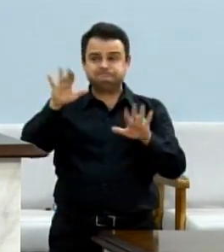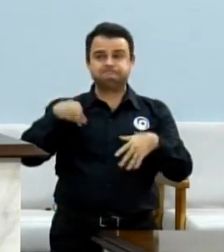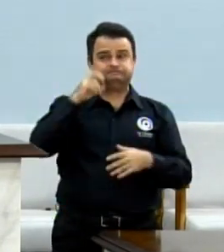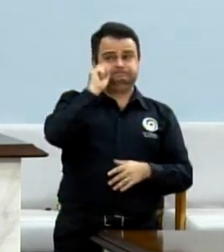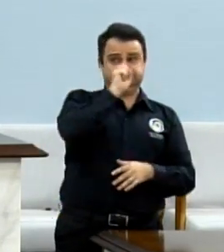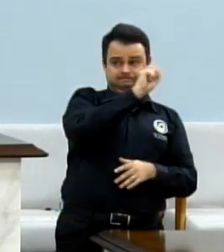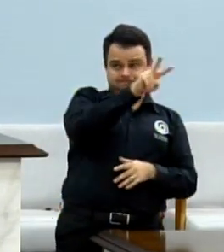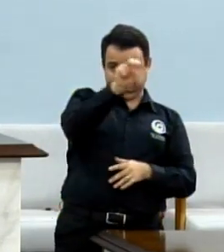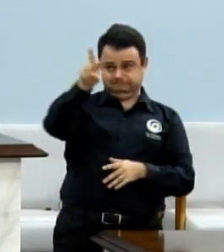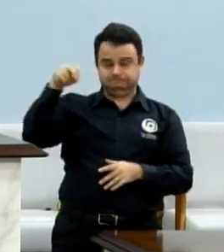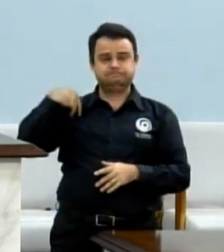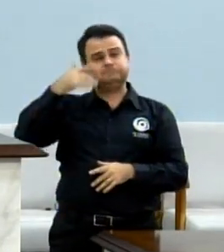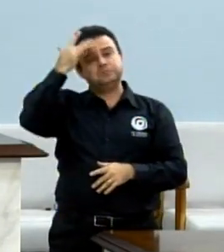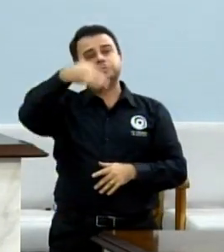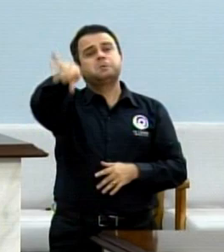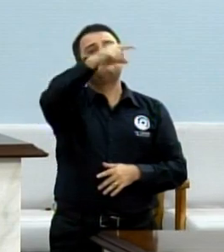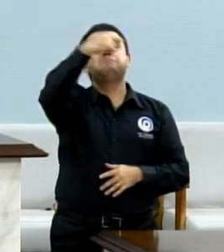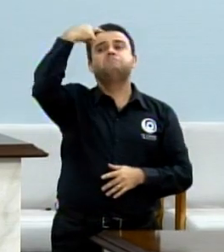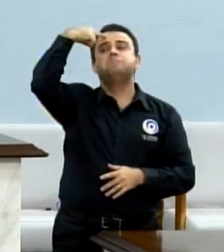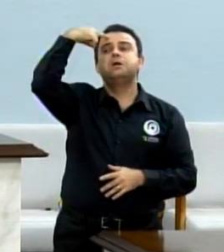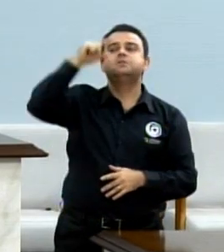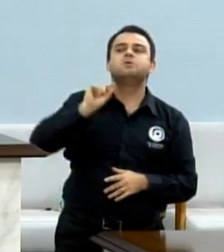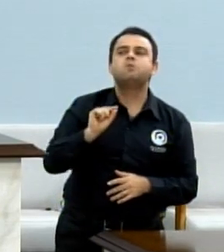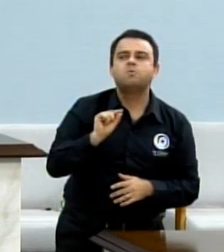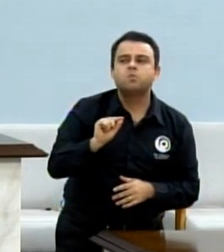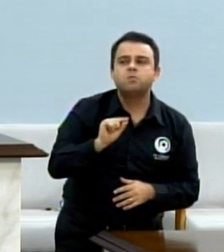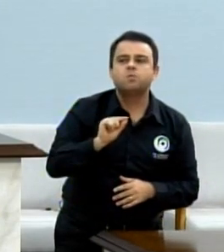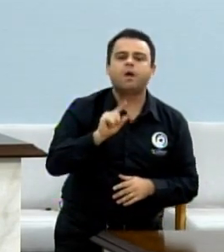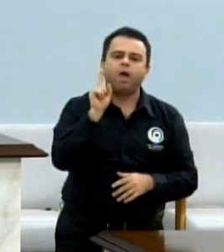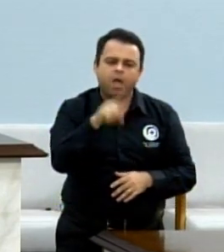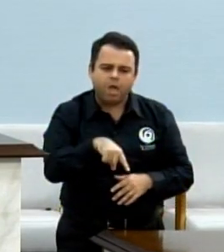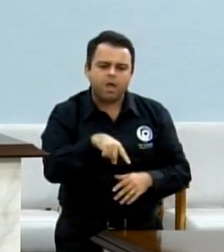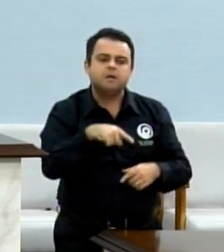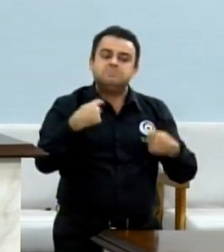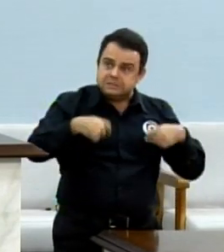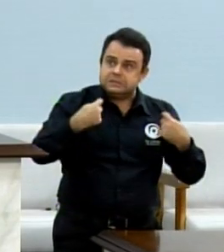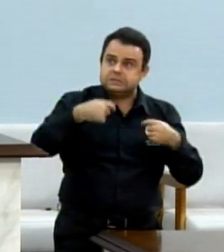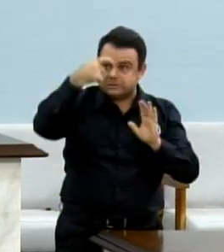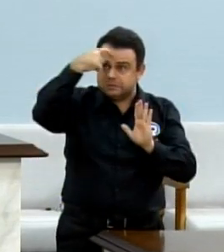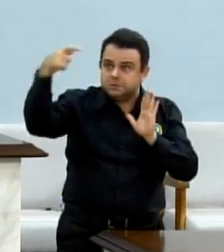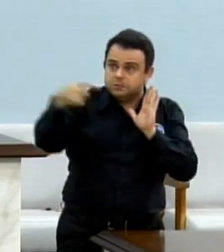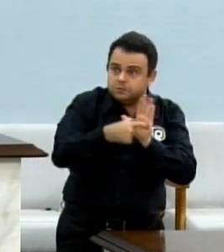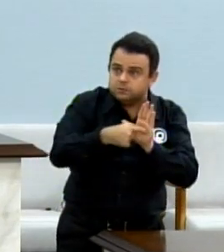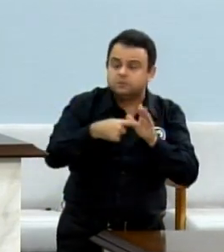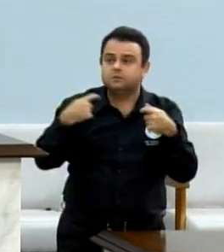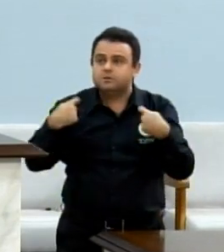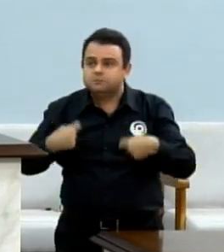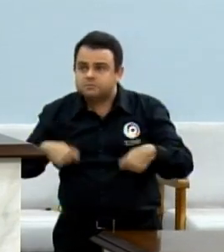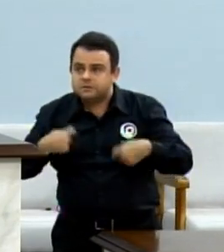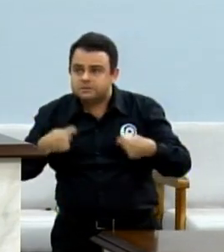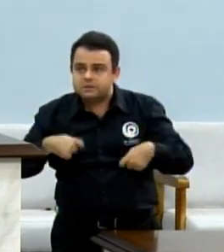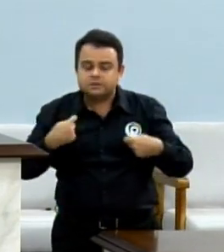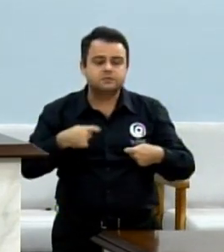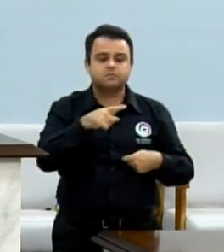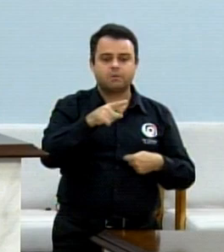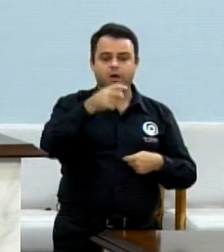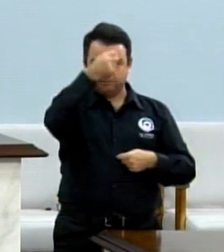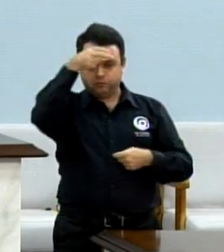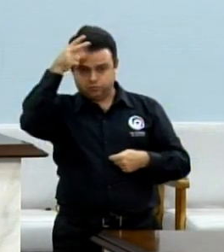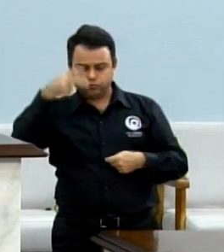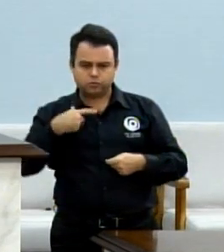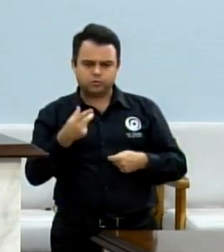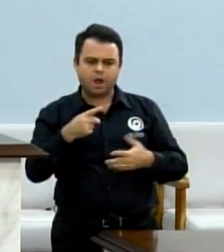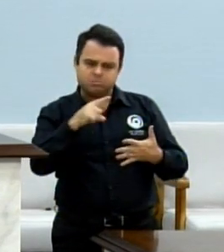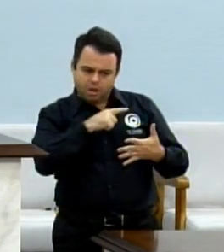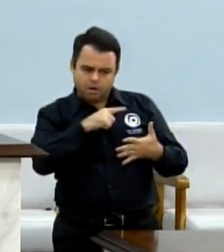pessoas entendem que seja classificação contratual, que seja software, eu tenho software, o software já está ok, na minha prefeitura já está ok com o